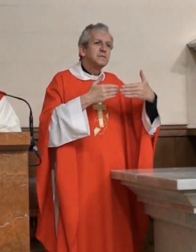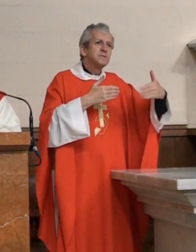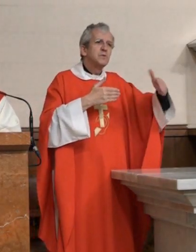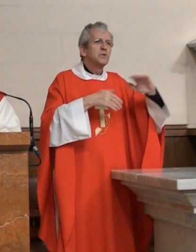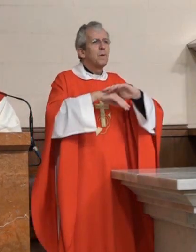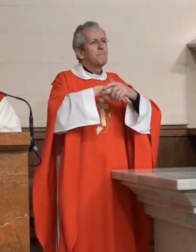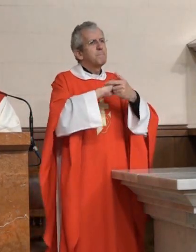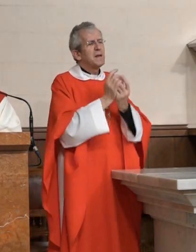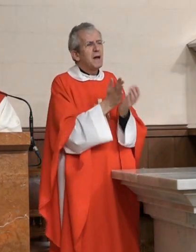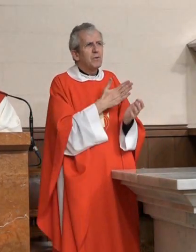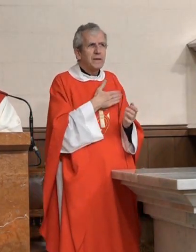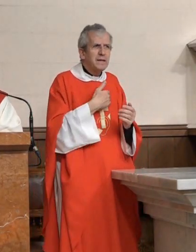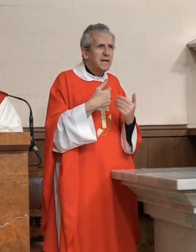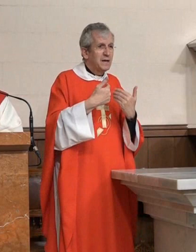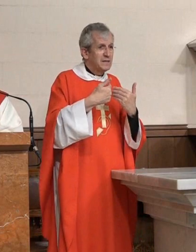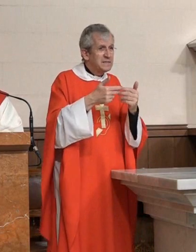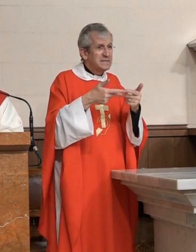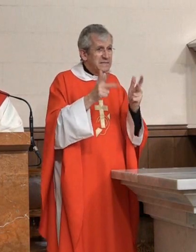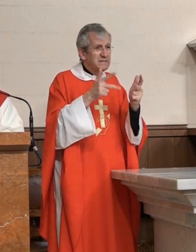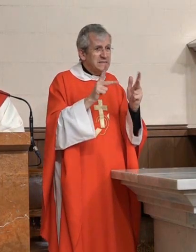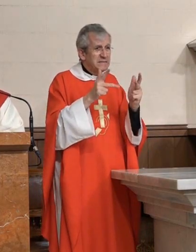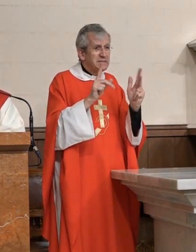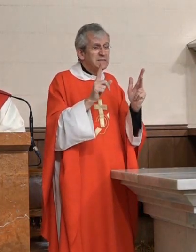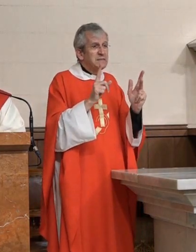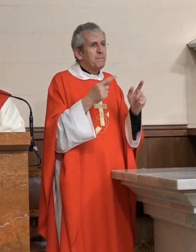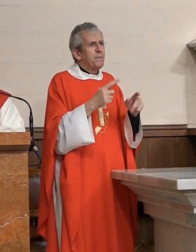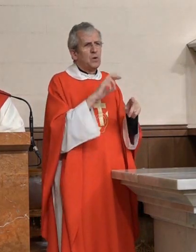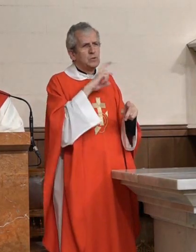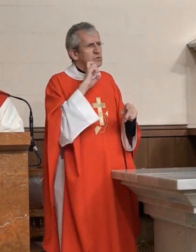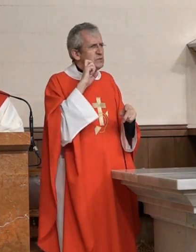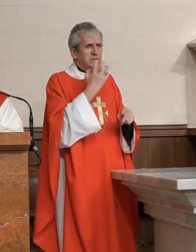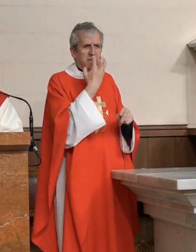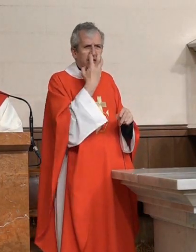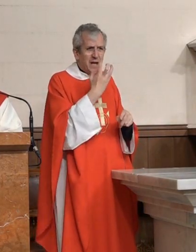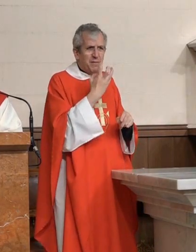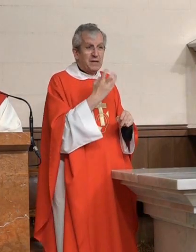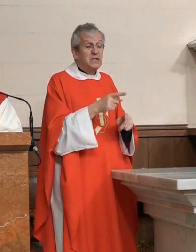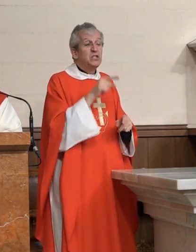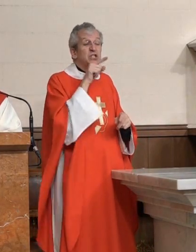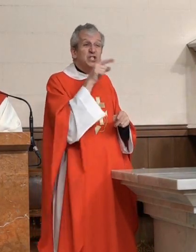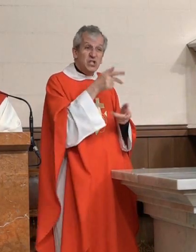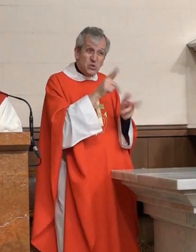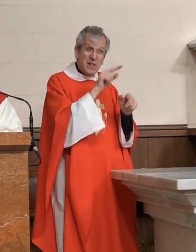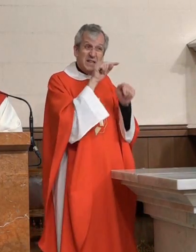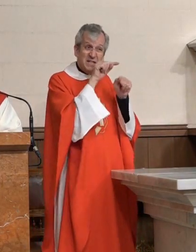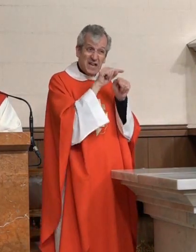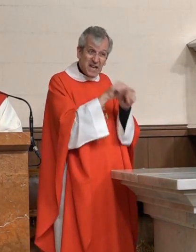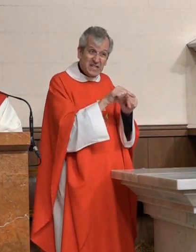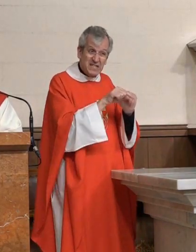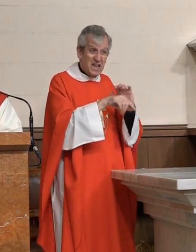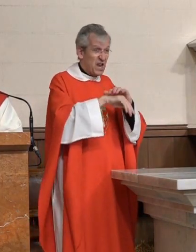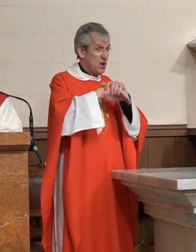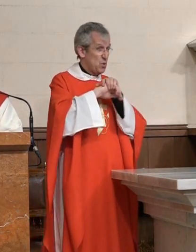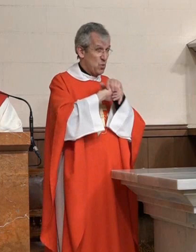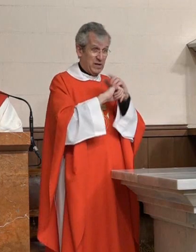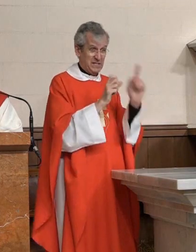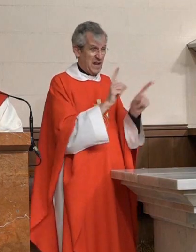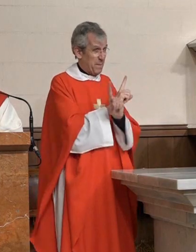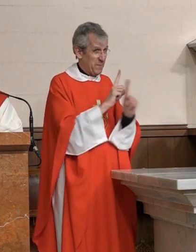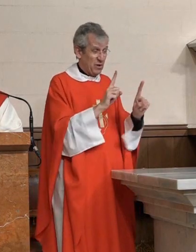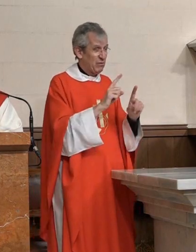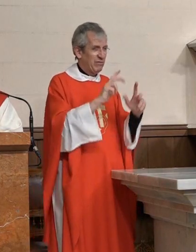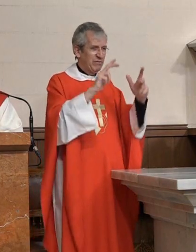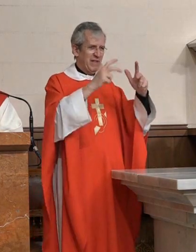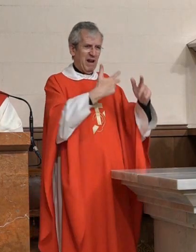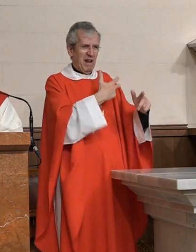Pilato trataba de soltarlo, pero los judíos gritaban: Si sueltas a ese, no eres amigo del César.